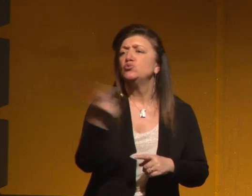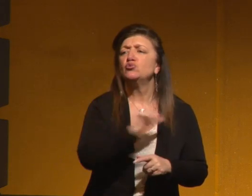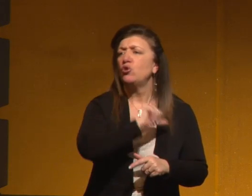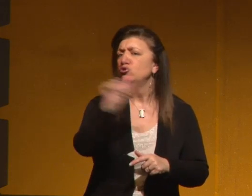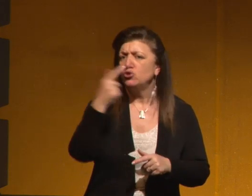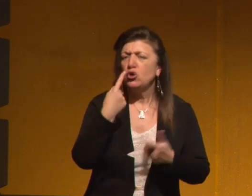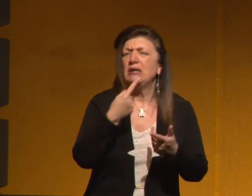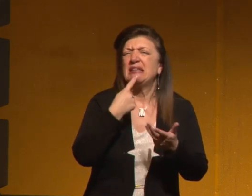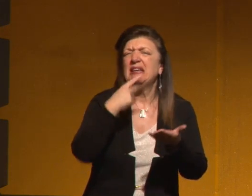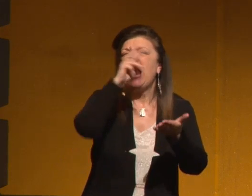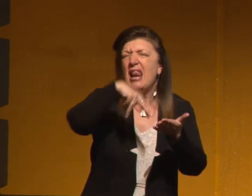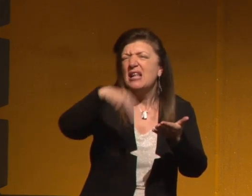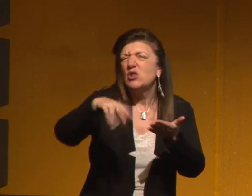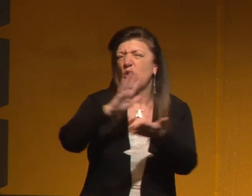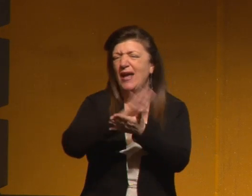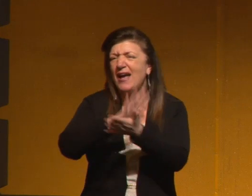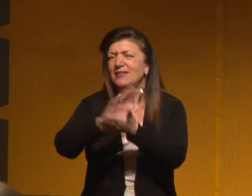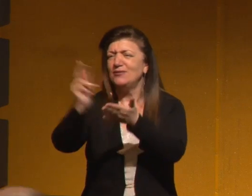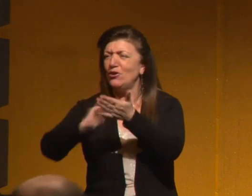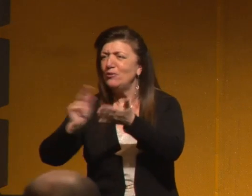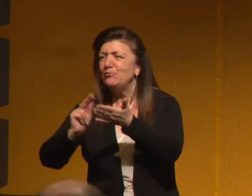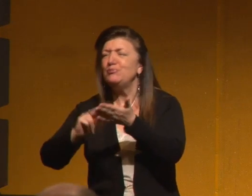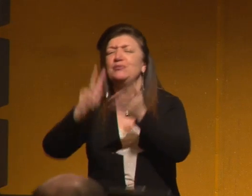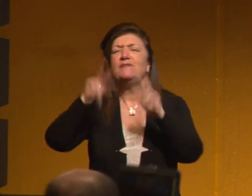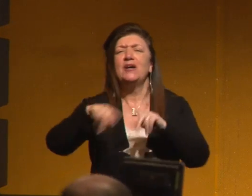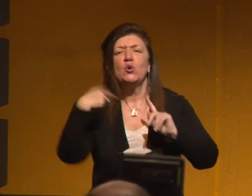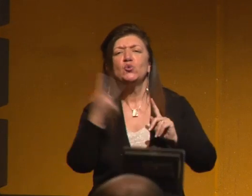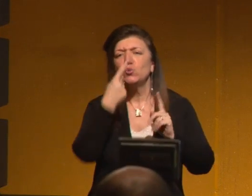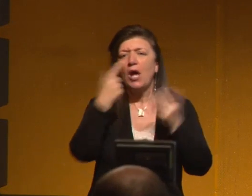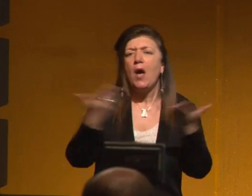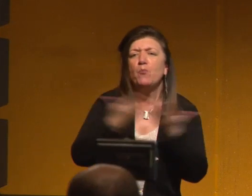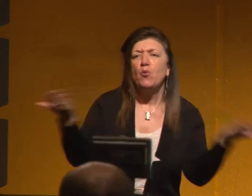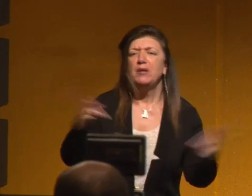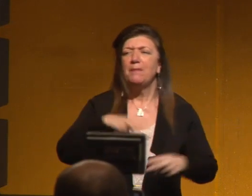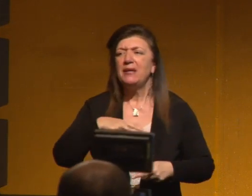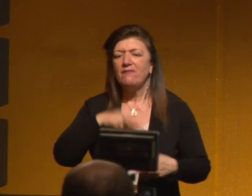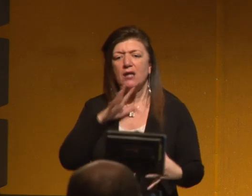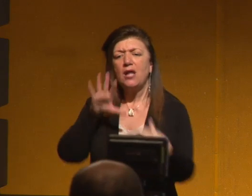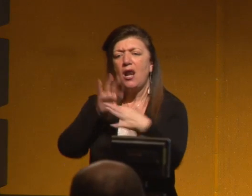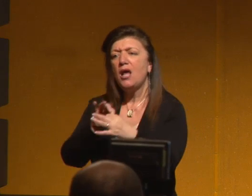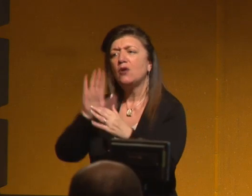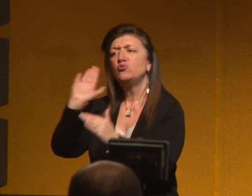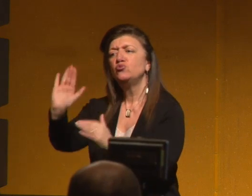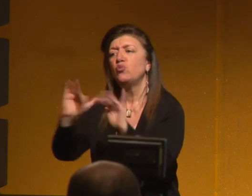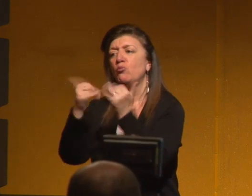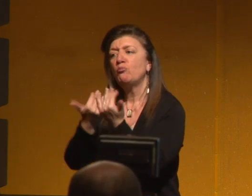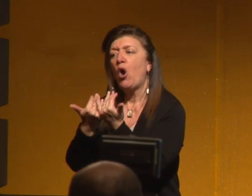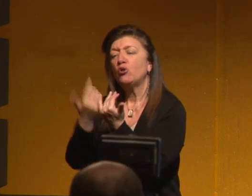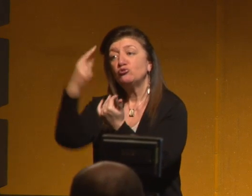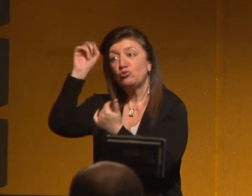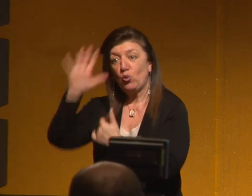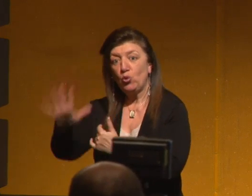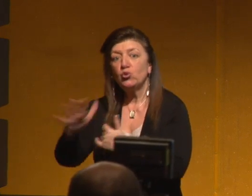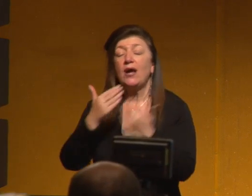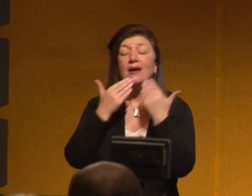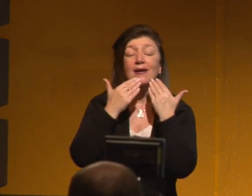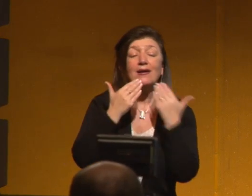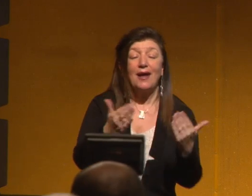editori i lettori e le tante realtà pubbliche prelevate legate all'universo della cultura un grazie davvero di cuore